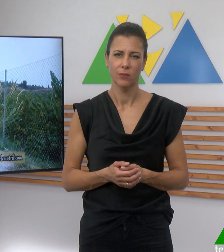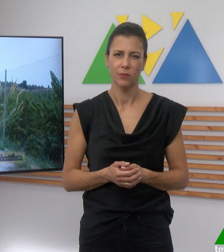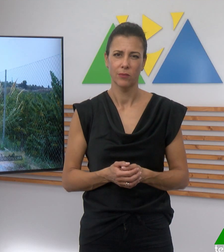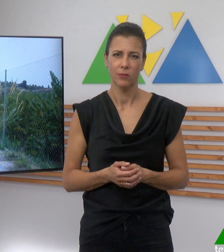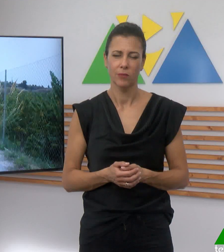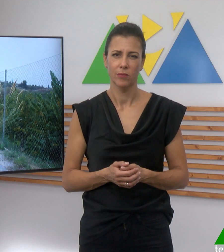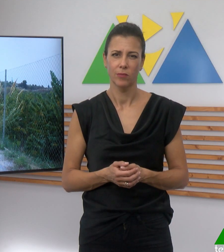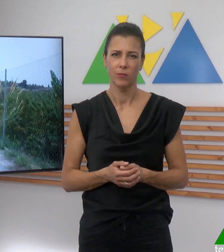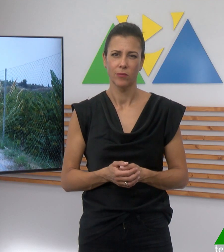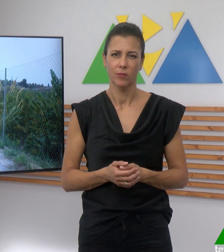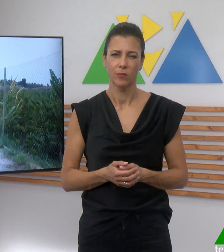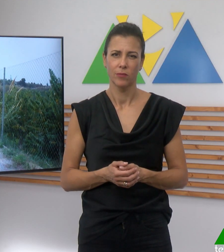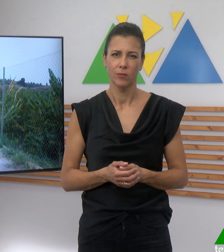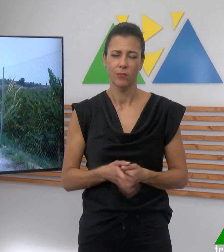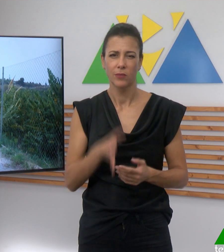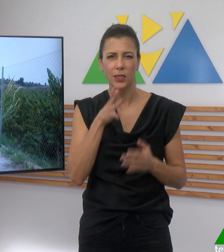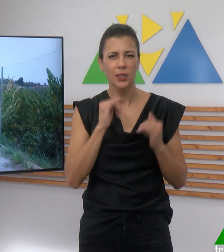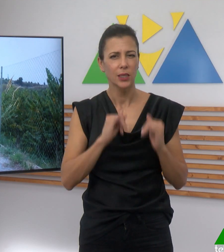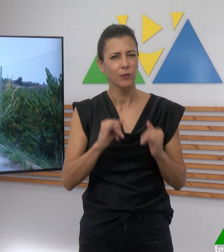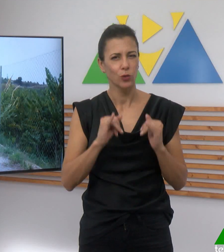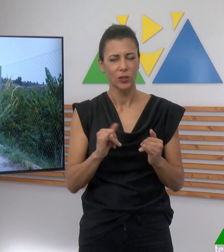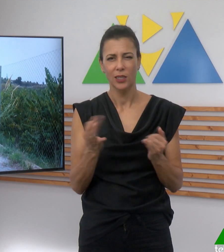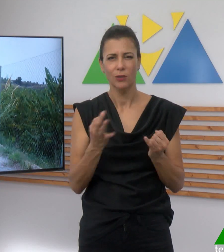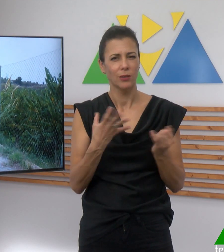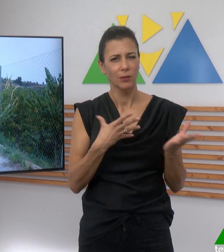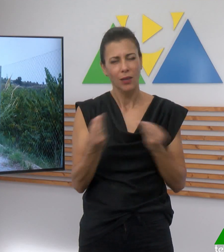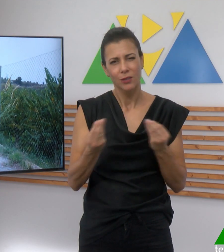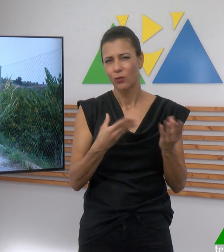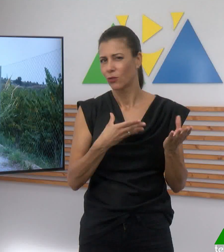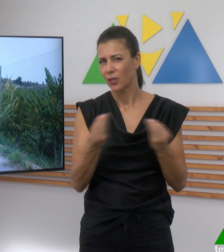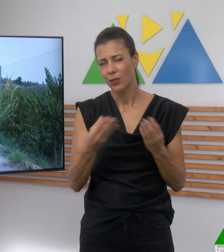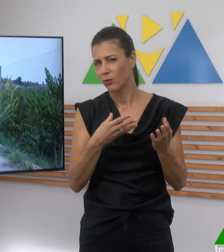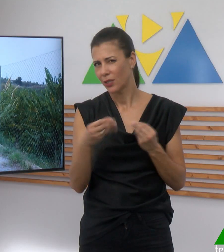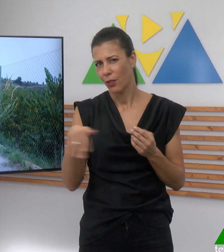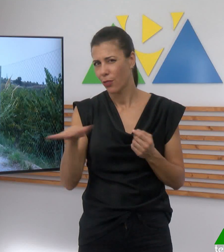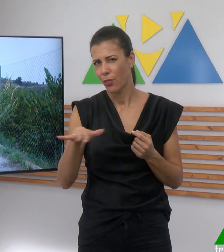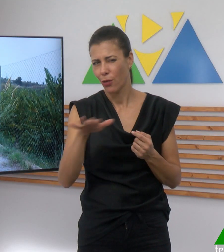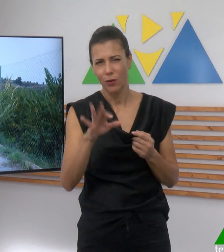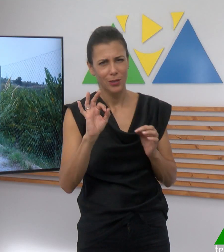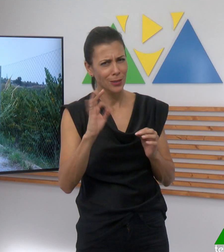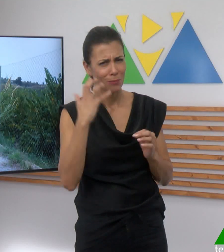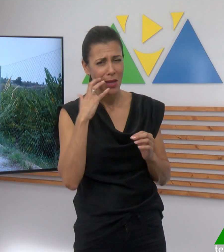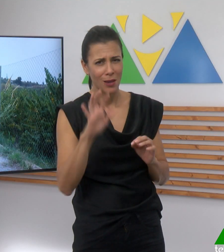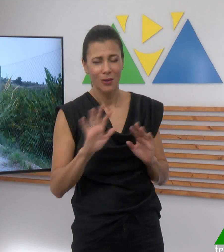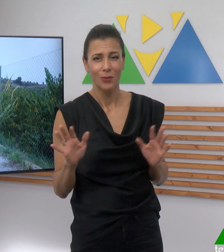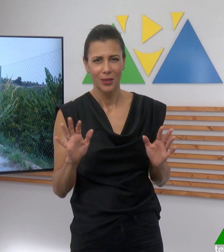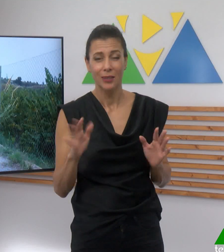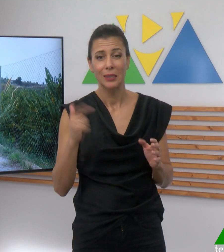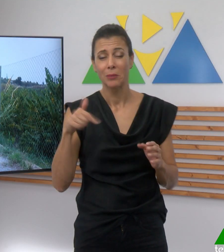arquitectura disfrutando de tantos y tantos sitios singulares estábamos hablando sobre todo de este